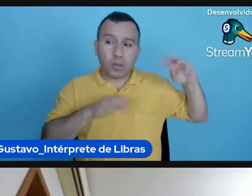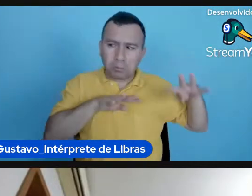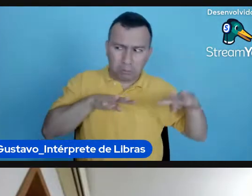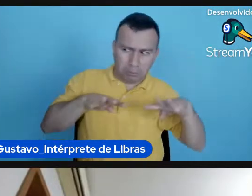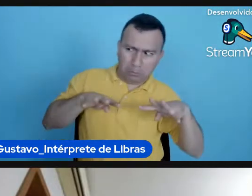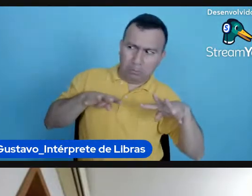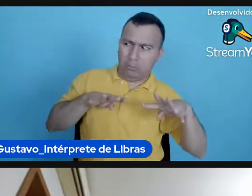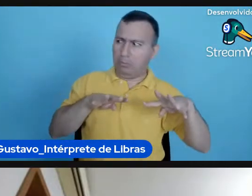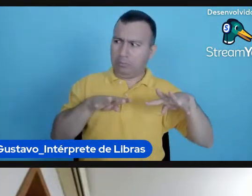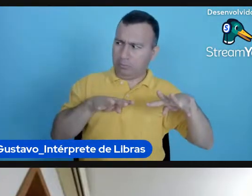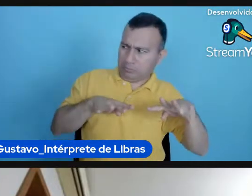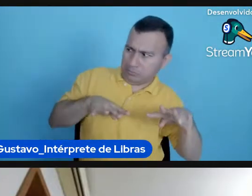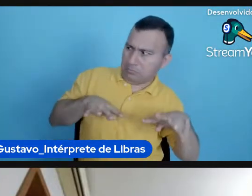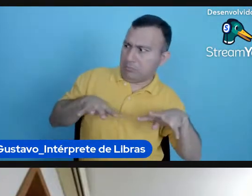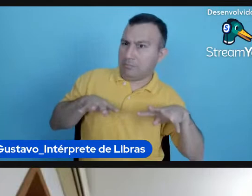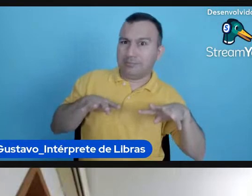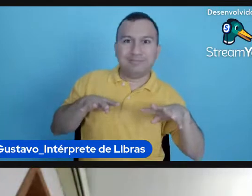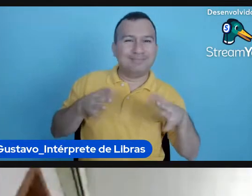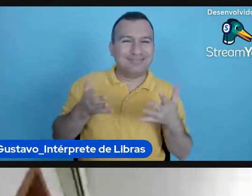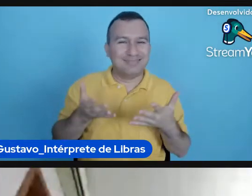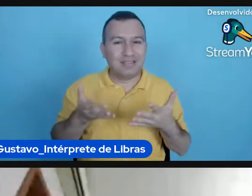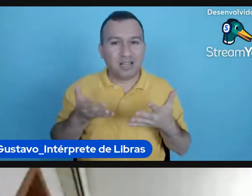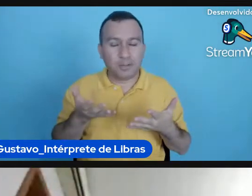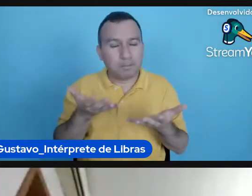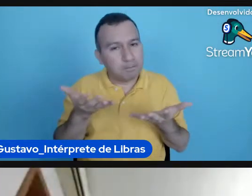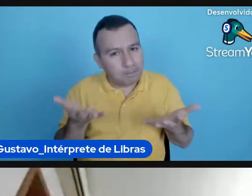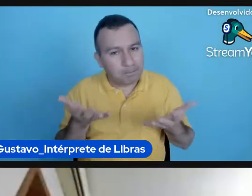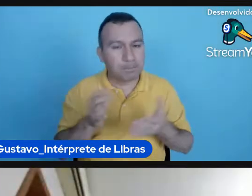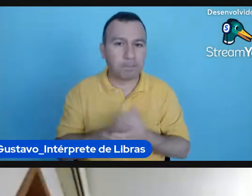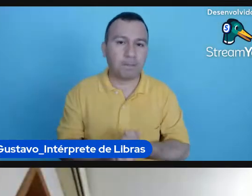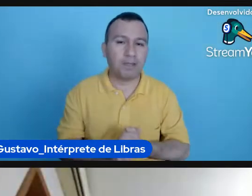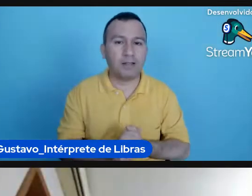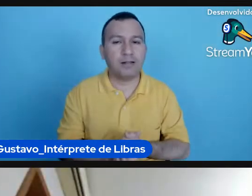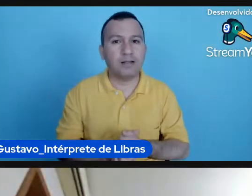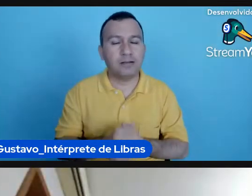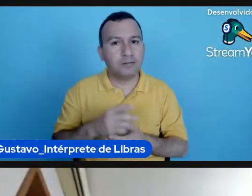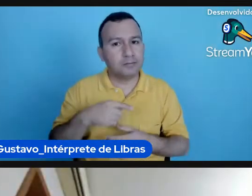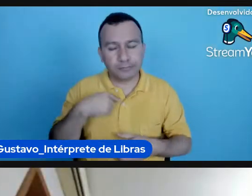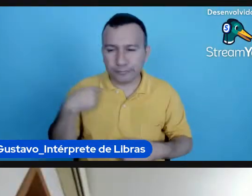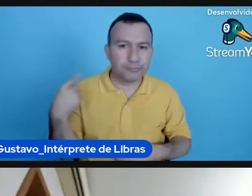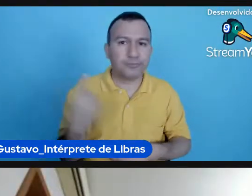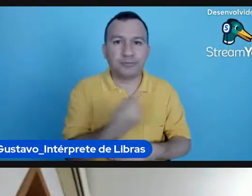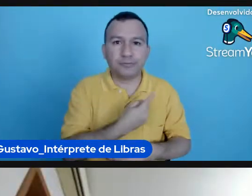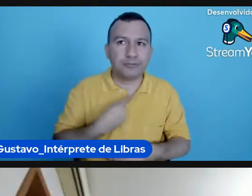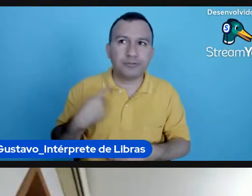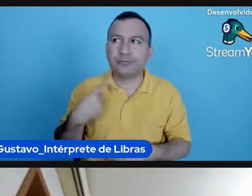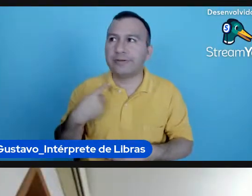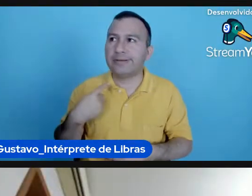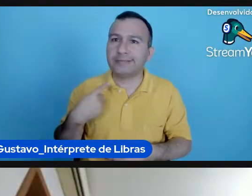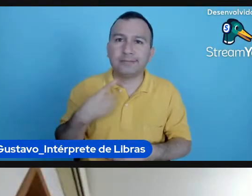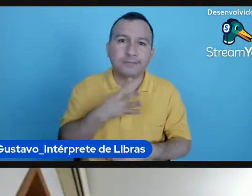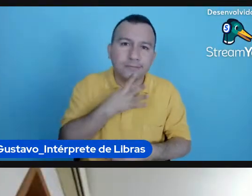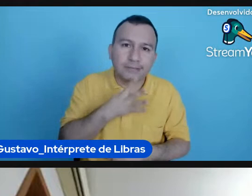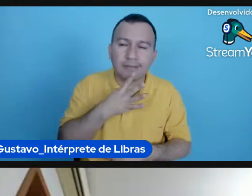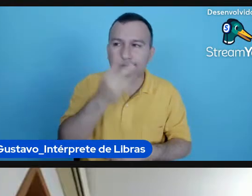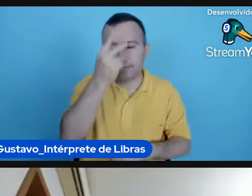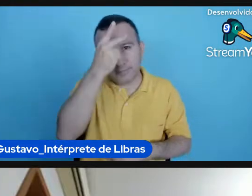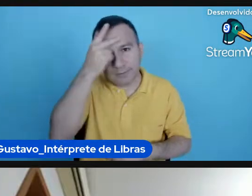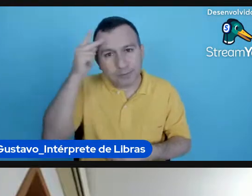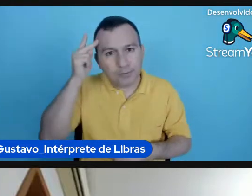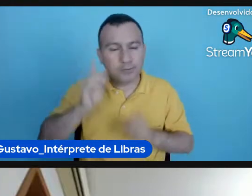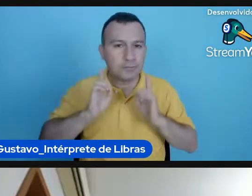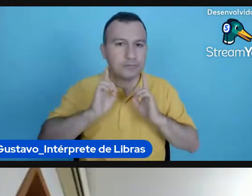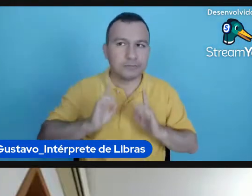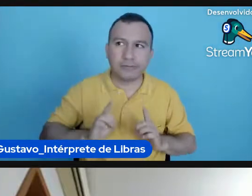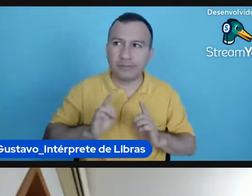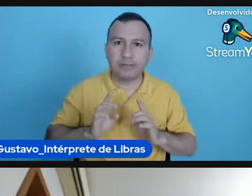toda a vida, a gente conviveu com pessoas com deficiência, e há décadas já com a lei da inclusão, né? E o que a